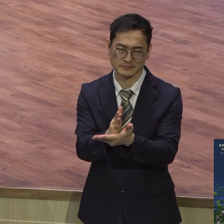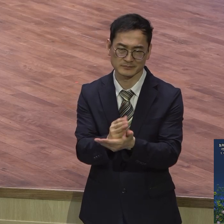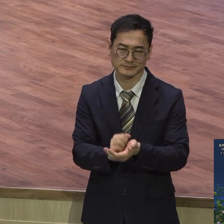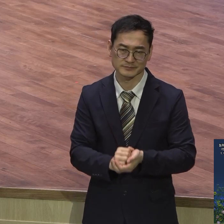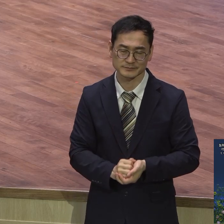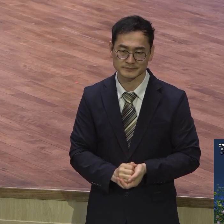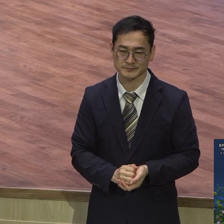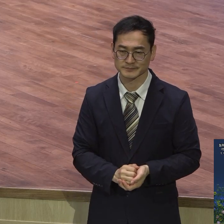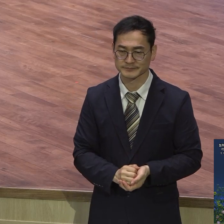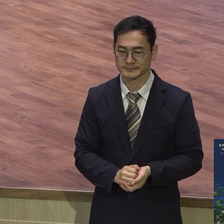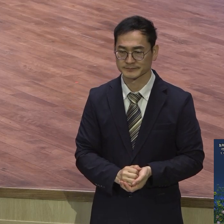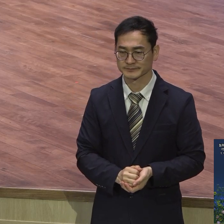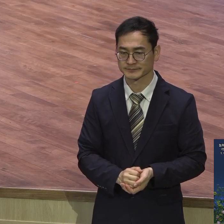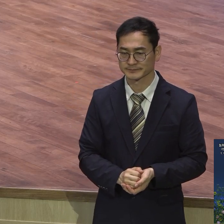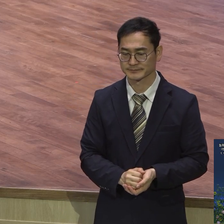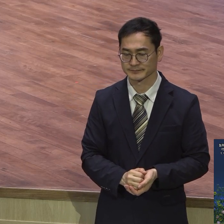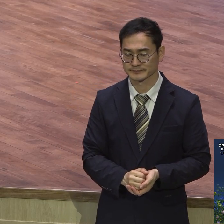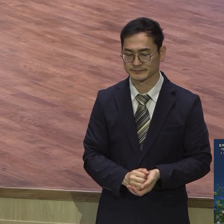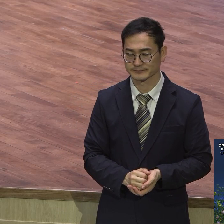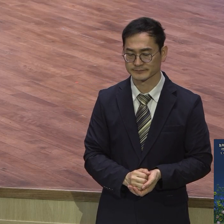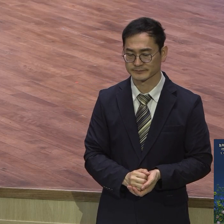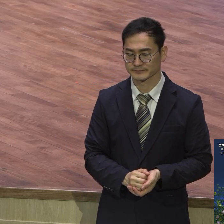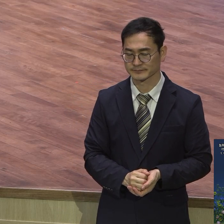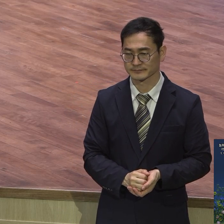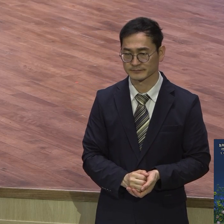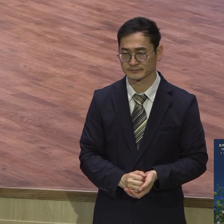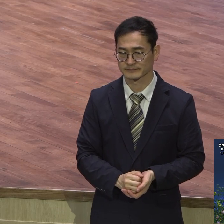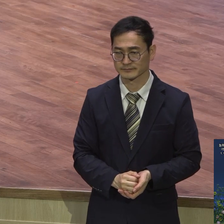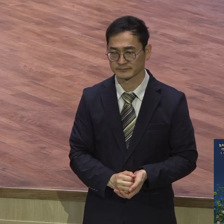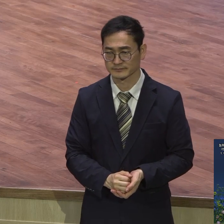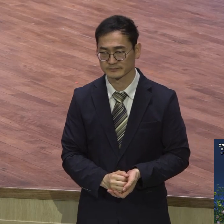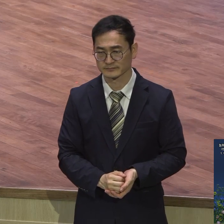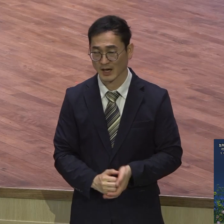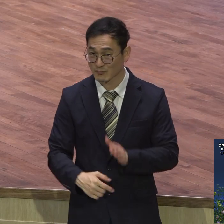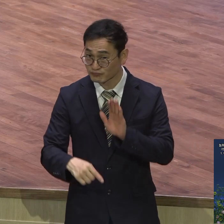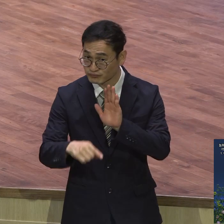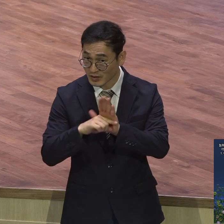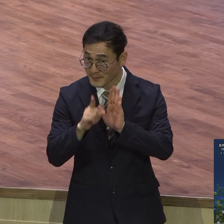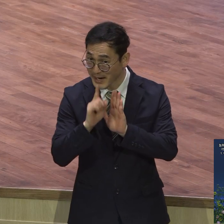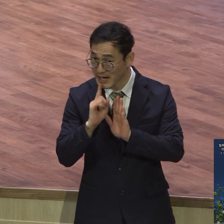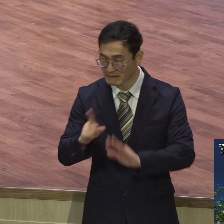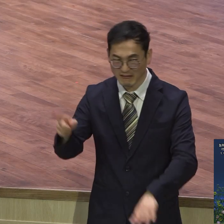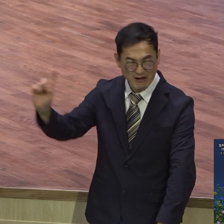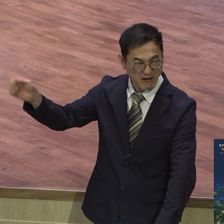불신앙적인 말하고 부정적인 말하면 되게 똑똑해 보입니까? 망합니다.